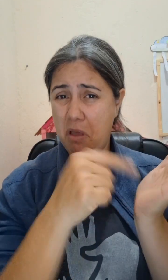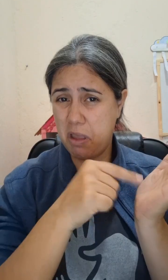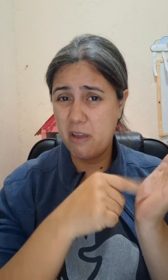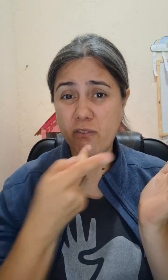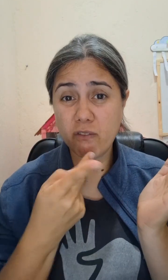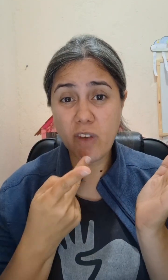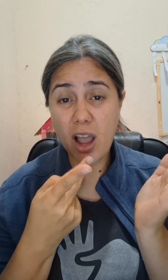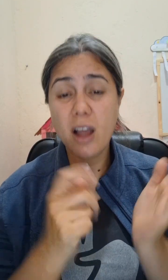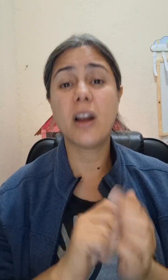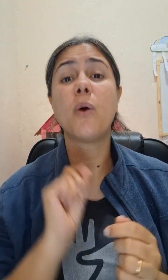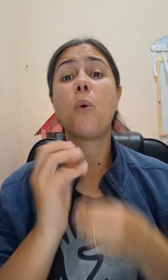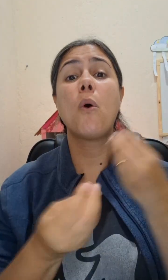Precisa